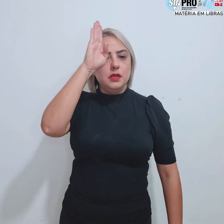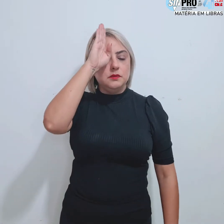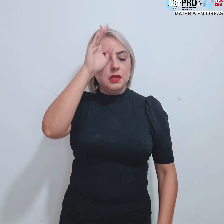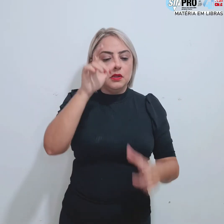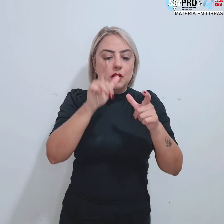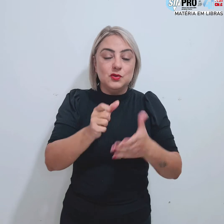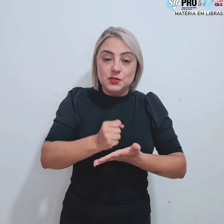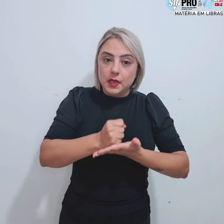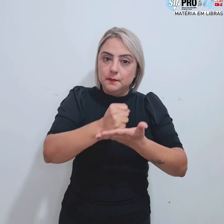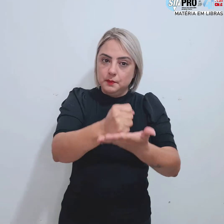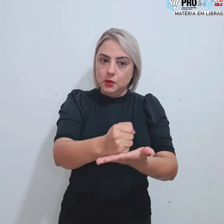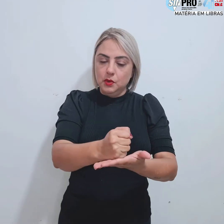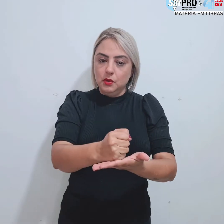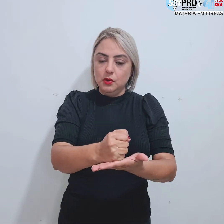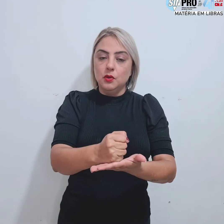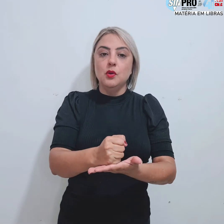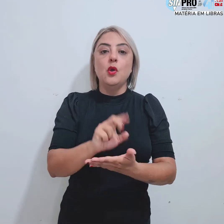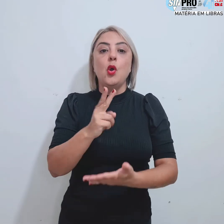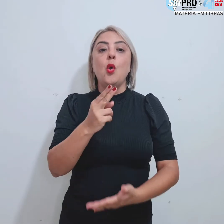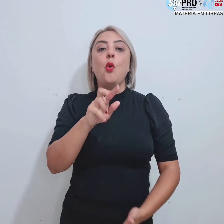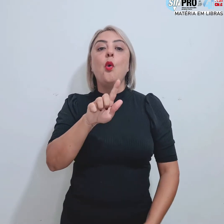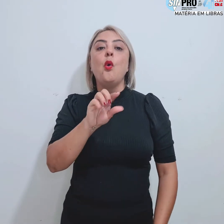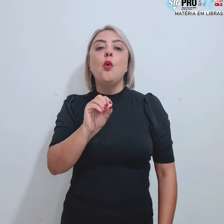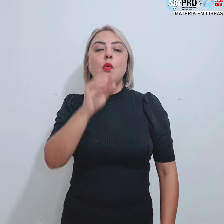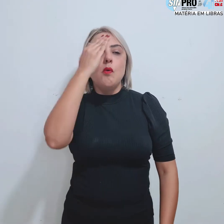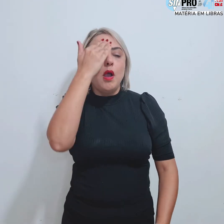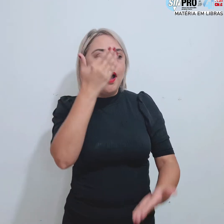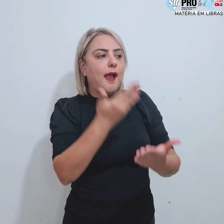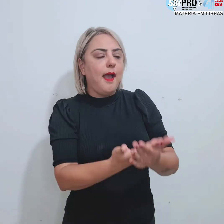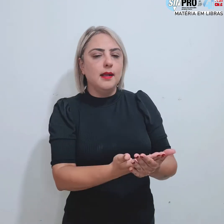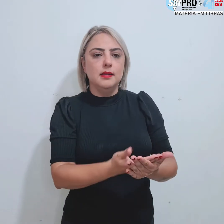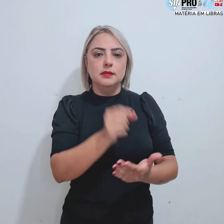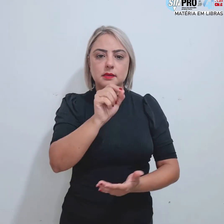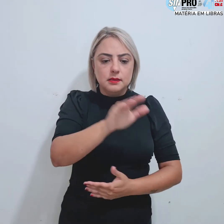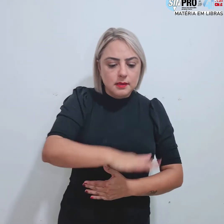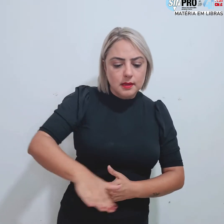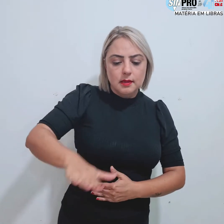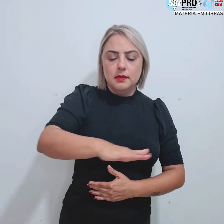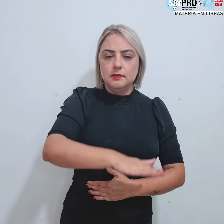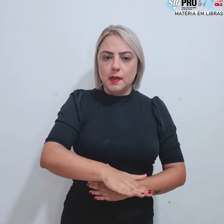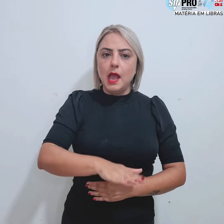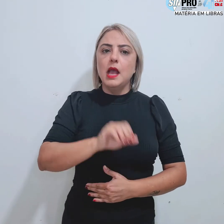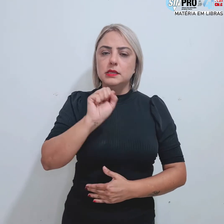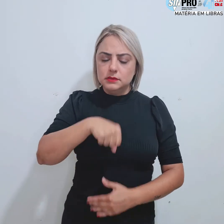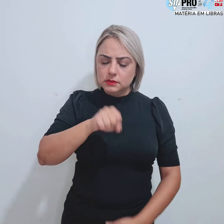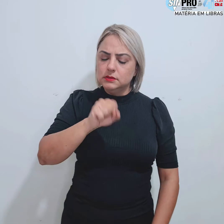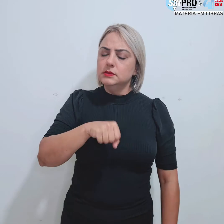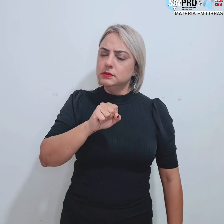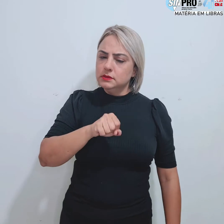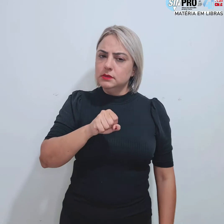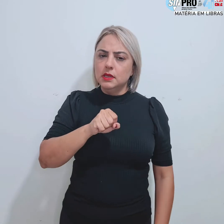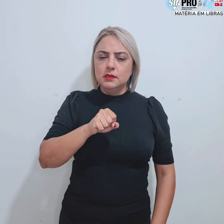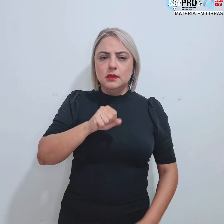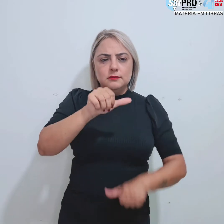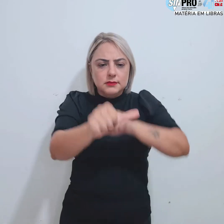principal local de apoio, Hugo acredita que este espaço pode ser, sim, de